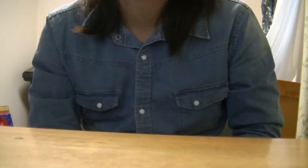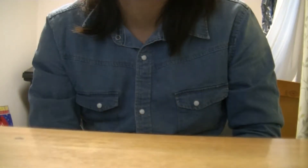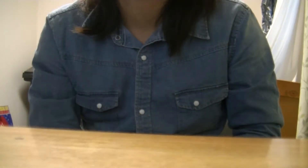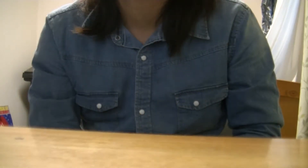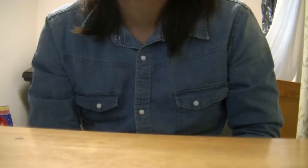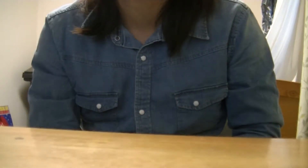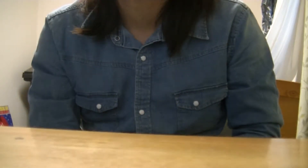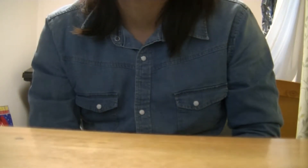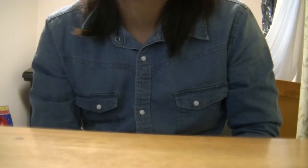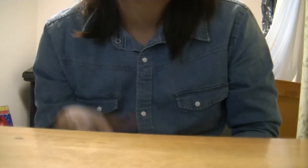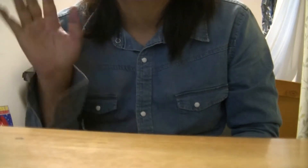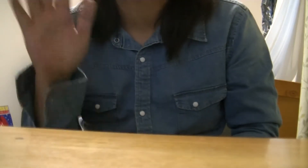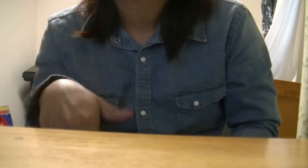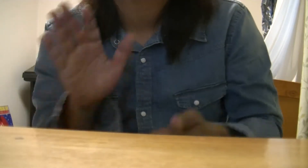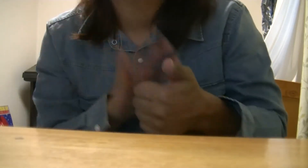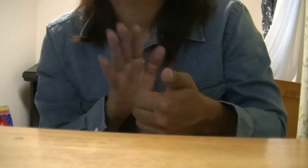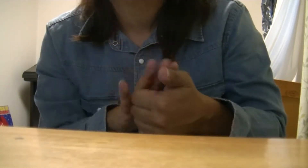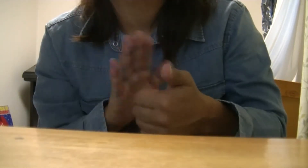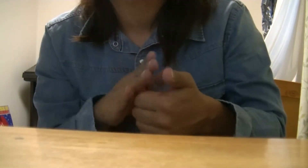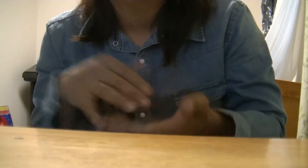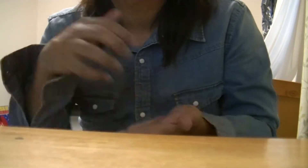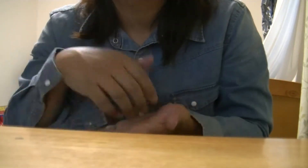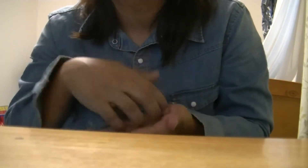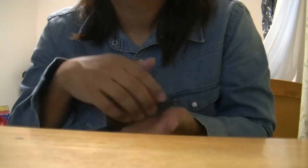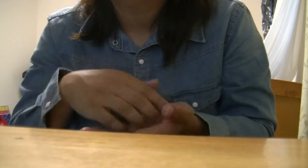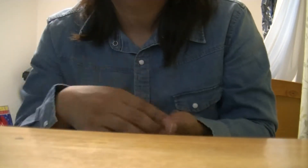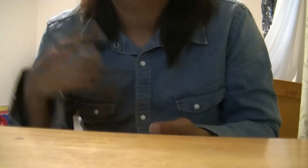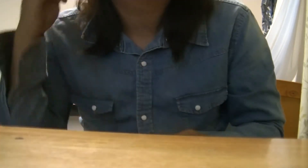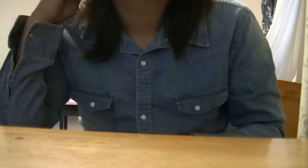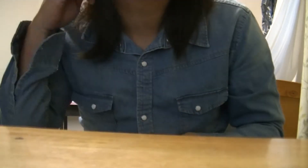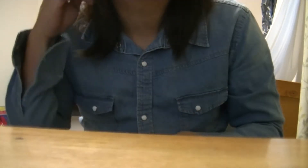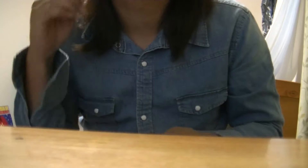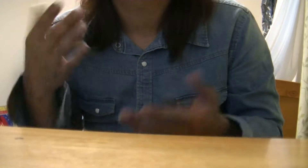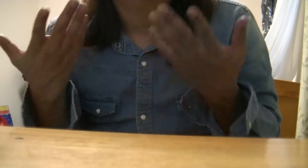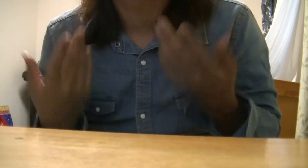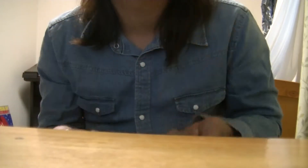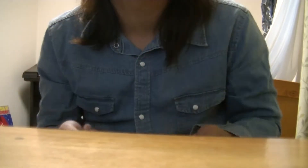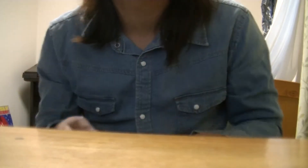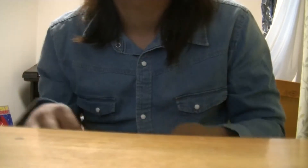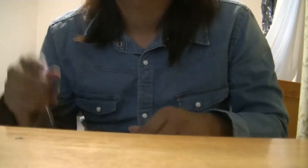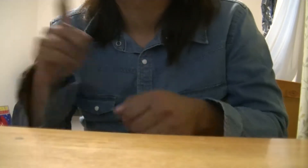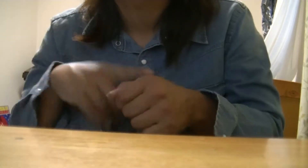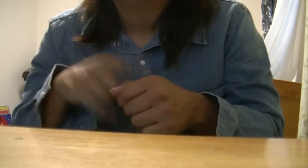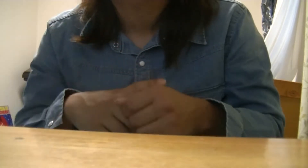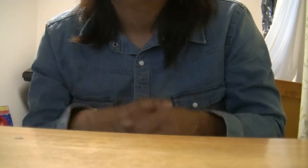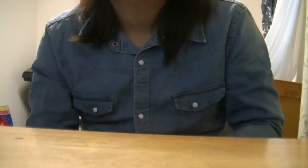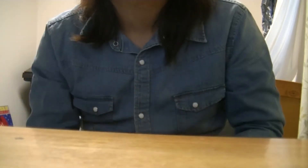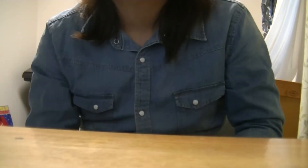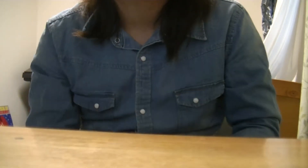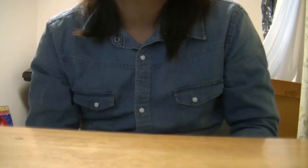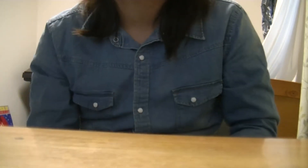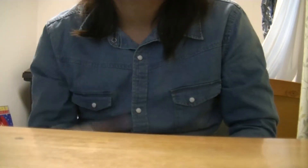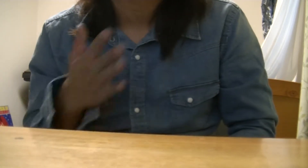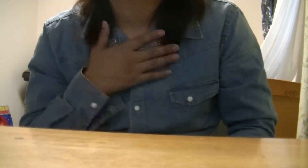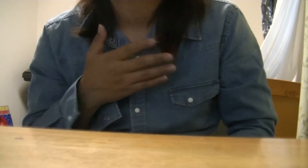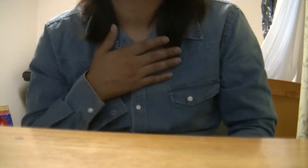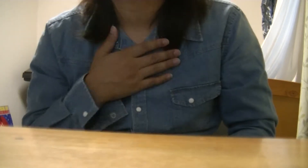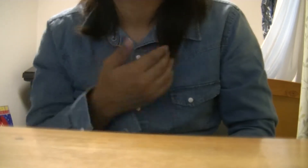おそらくこれ補足説明が必要だと思うんでしますけど、まずポイントになってるのは自分ができること